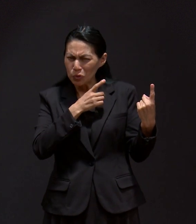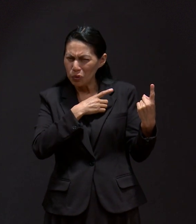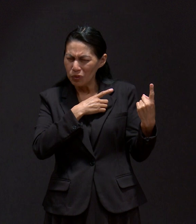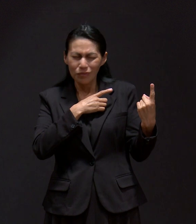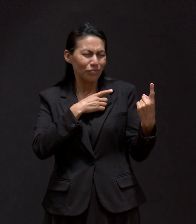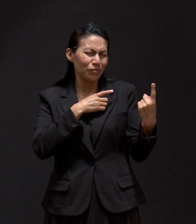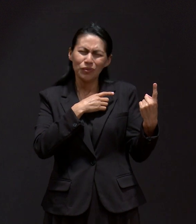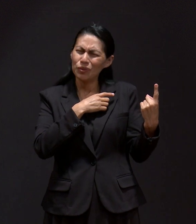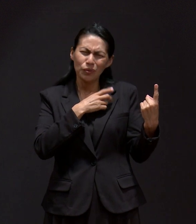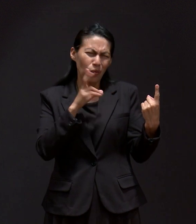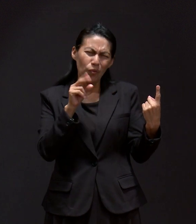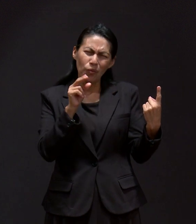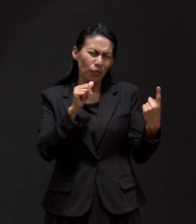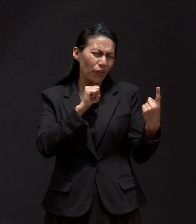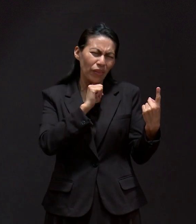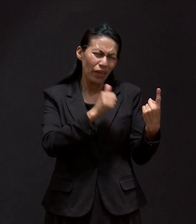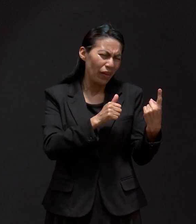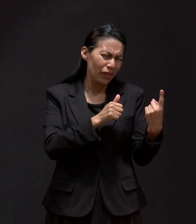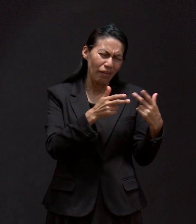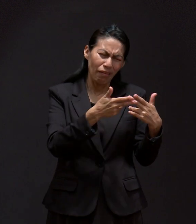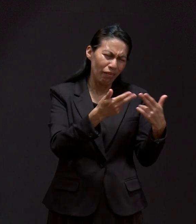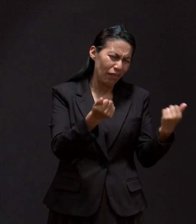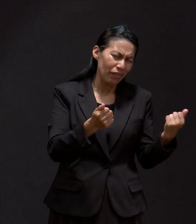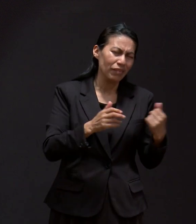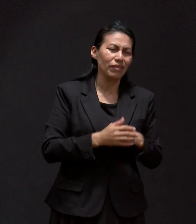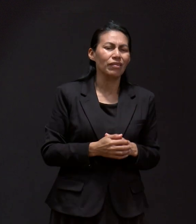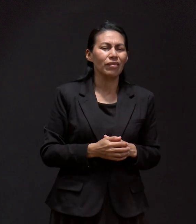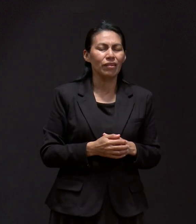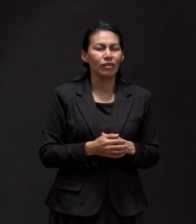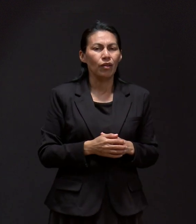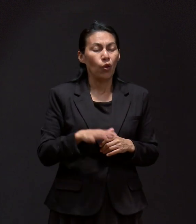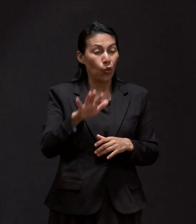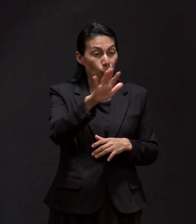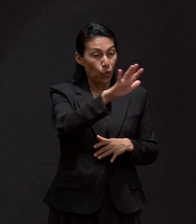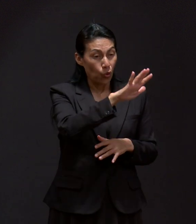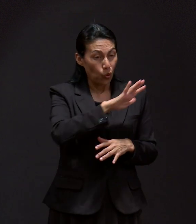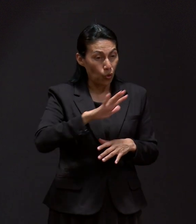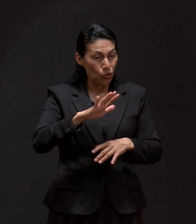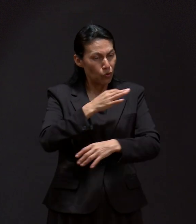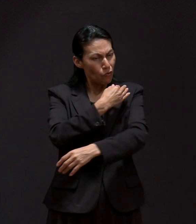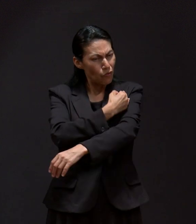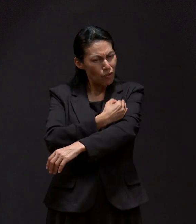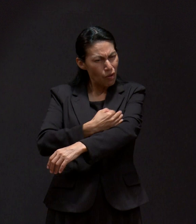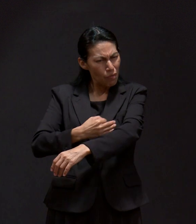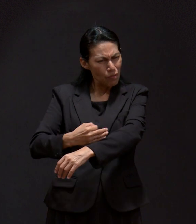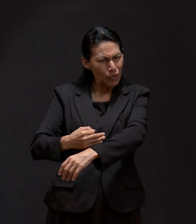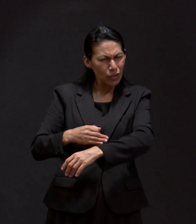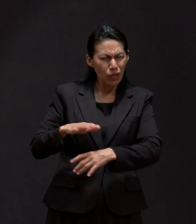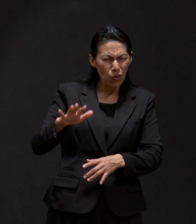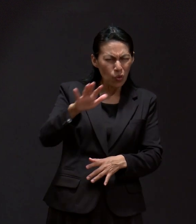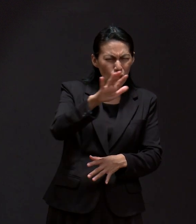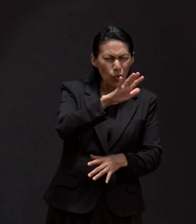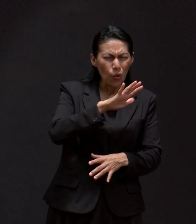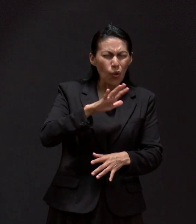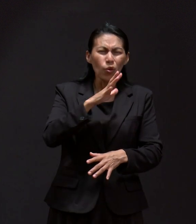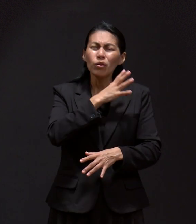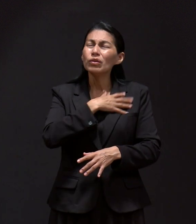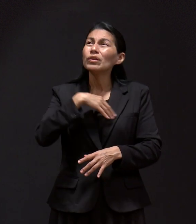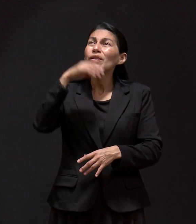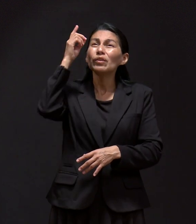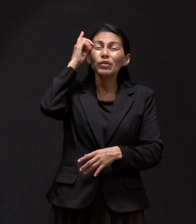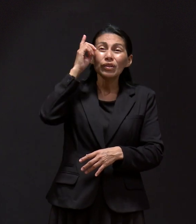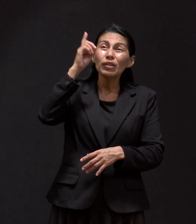razón para sentirnos solos porque tenemos somos parte de una gran familia universal